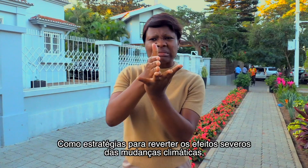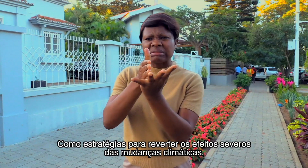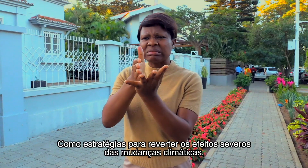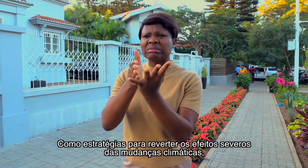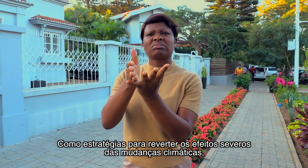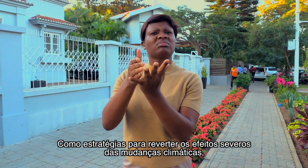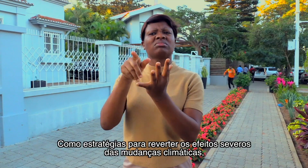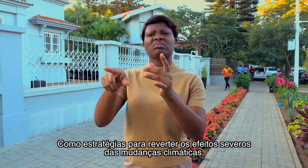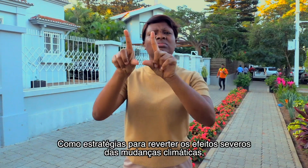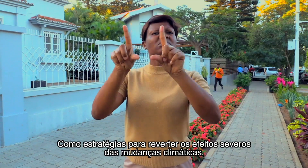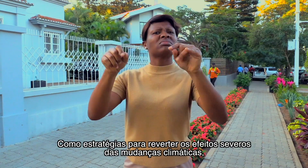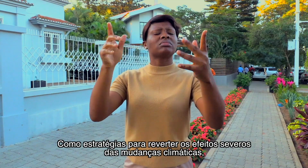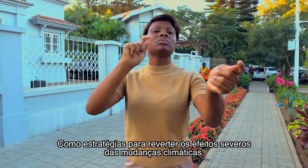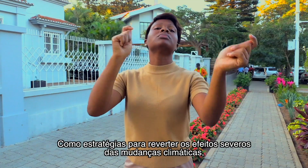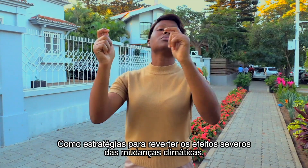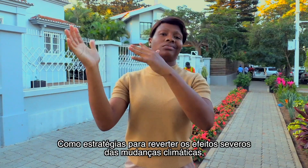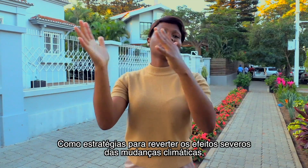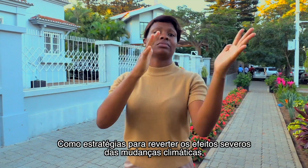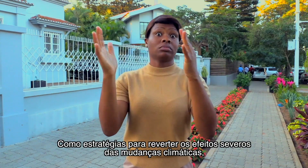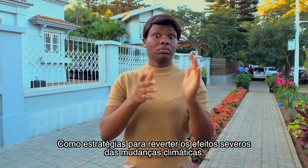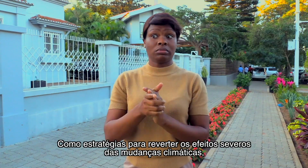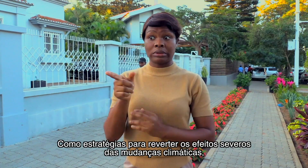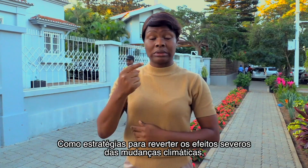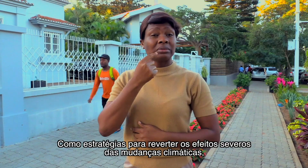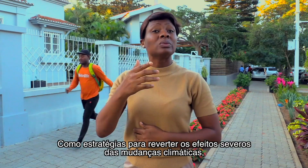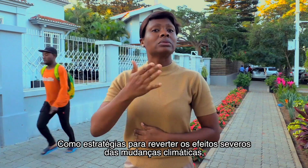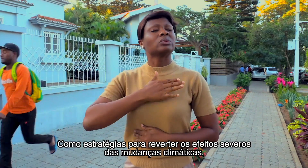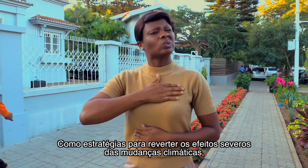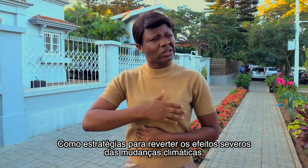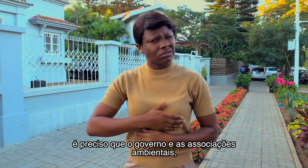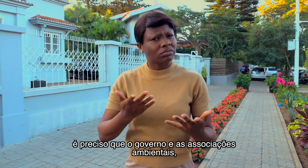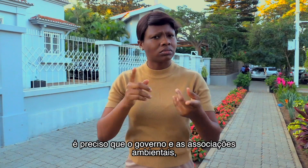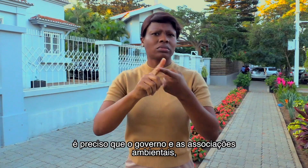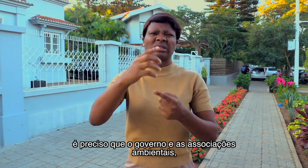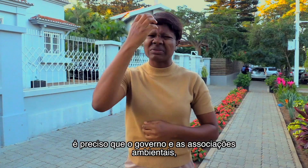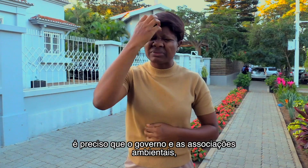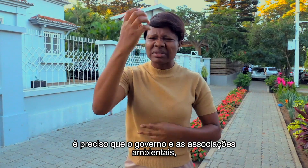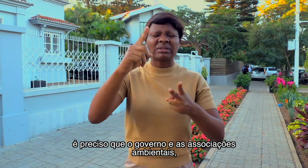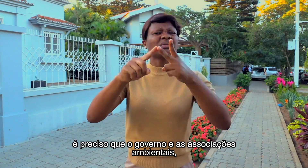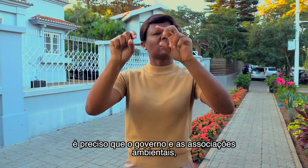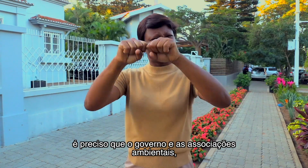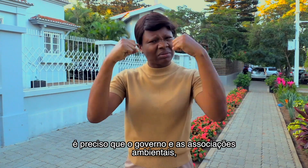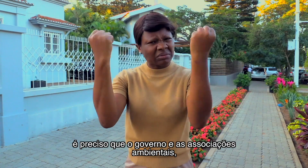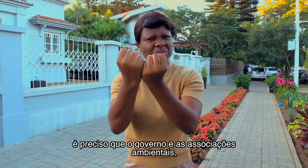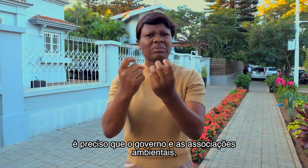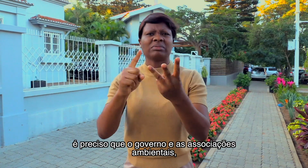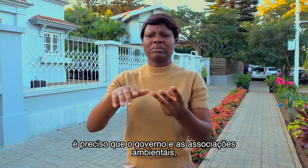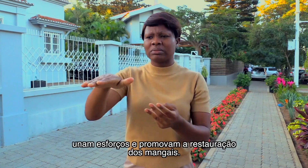Como estratégias para reverter os efeitos severos das mudanças climáticas, é preciso que o governo e as associações ambientais